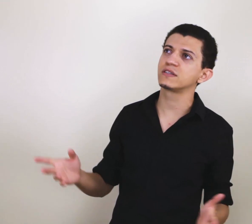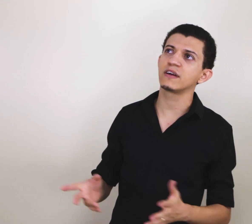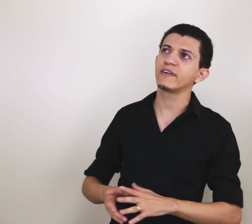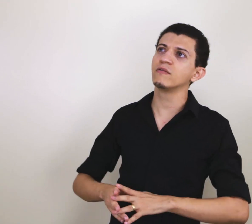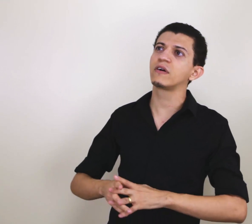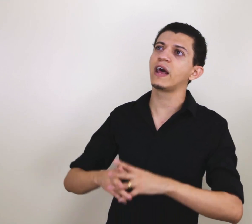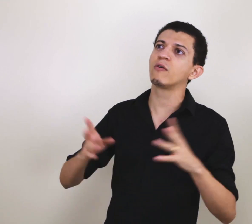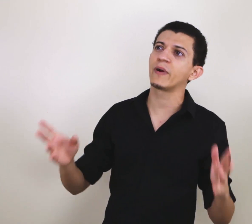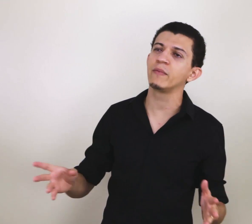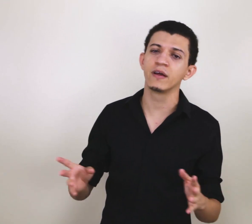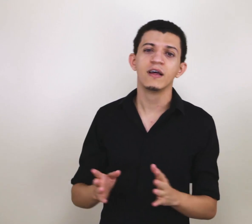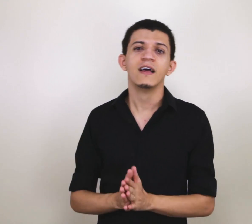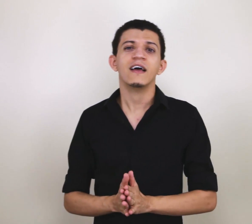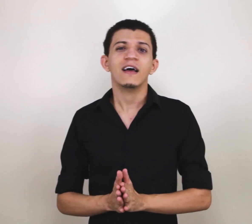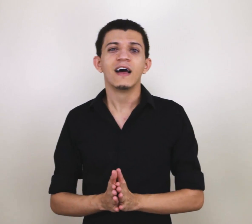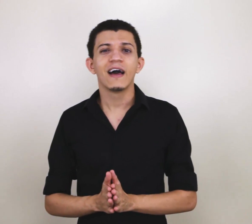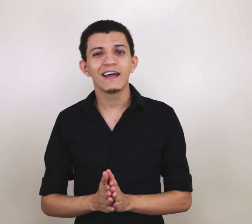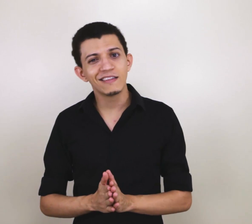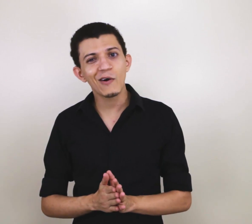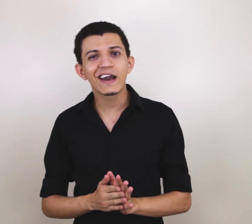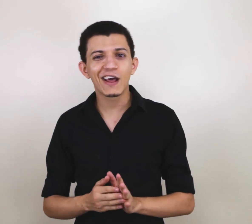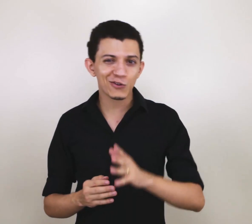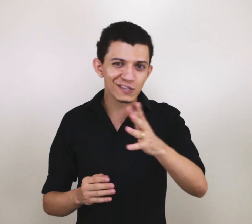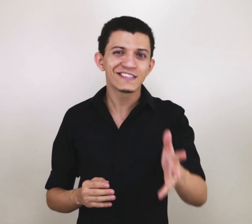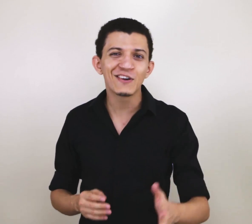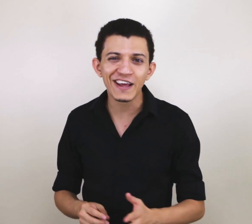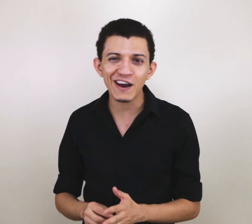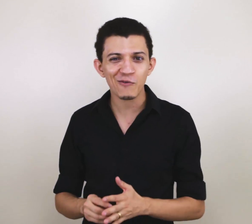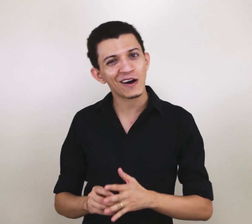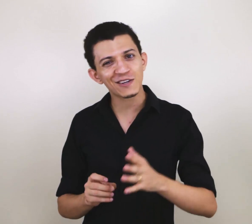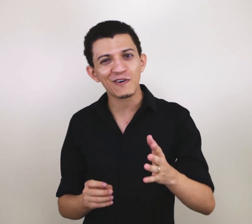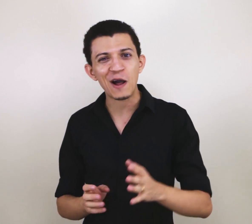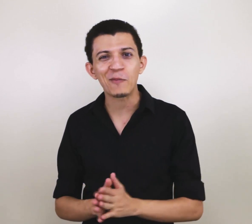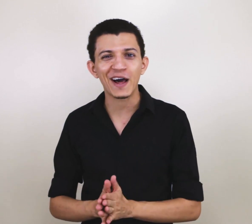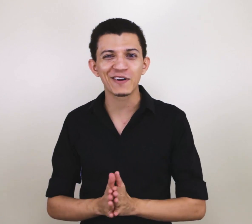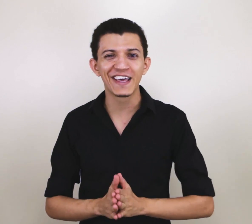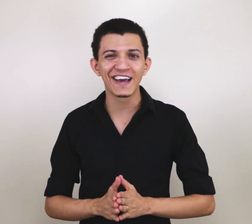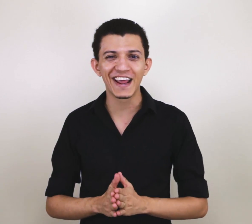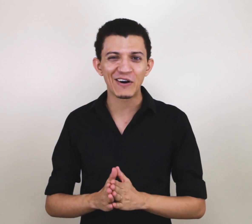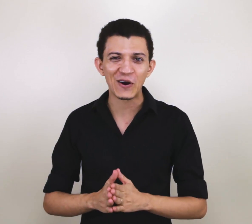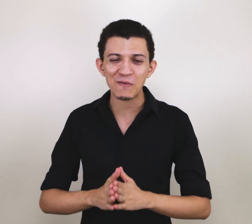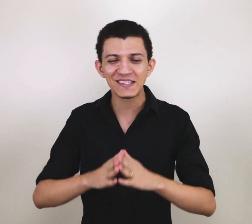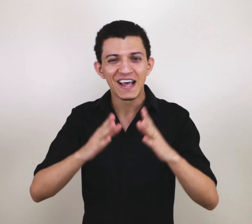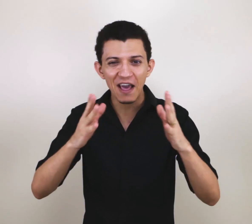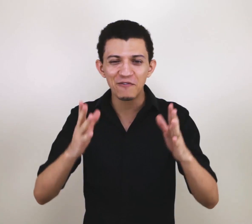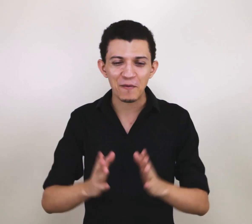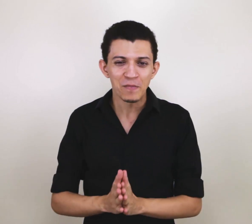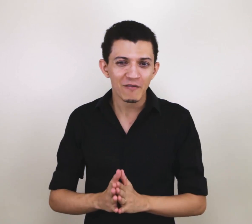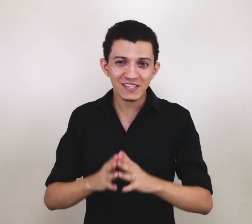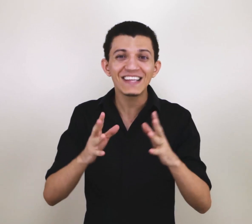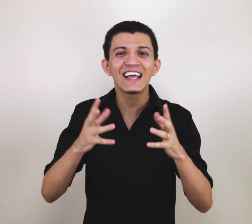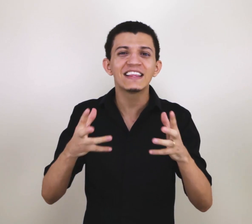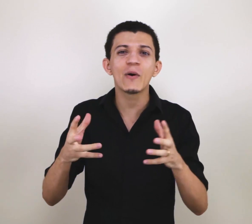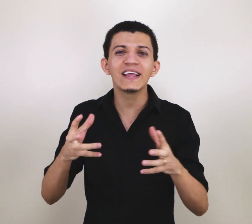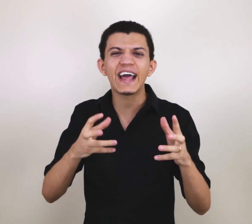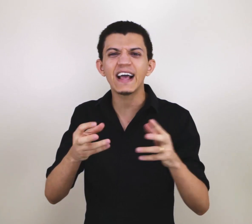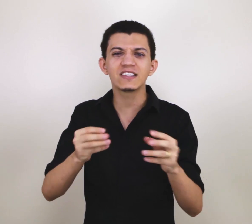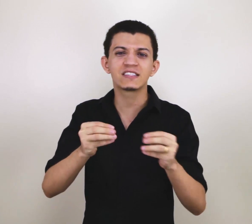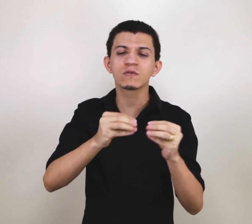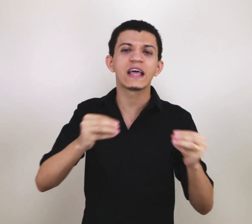está falando grego para mim. Não é grego, eu estou estudando grego, quase que eu falei uma palavra aqui em grego agora, mas enfim, você entendeu a ideia de que são